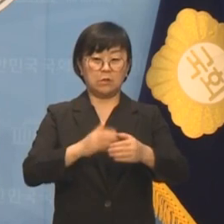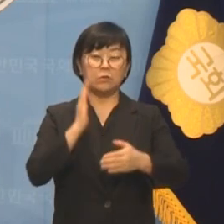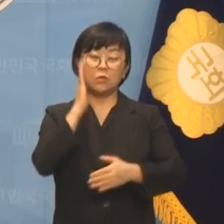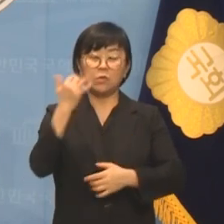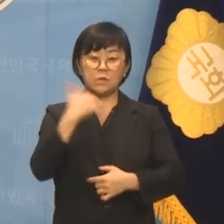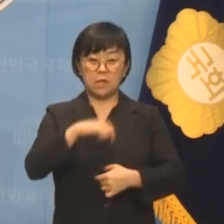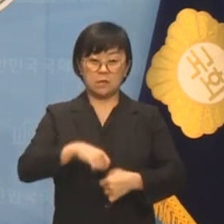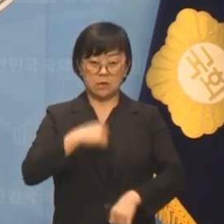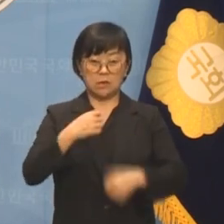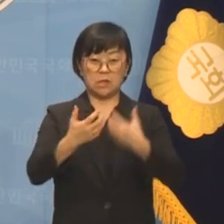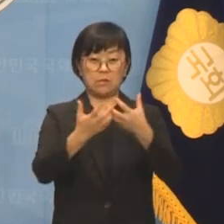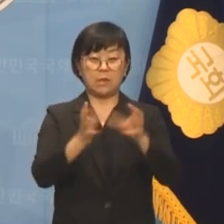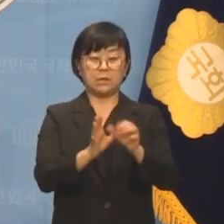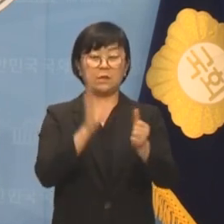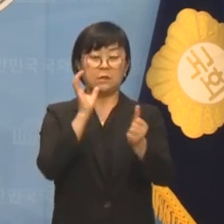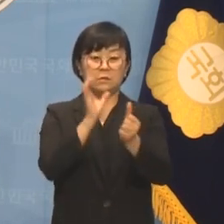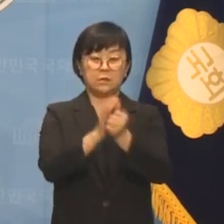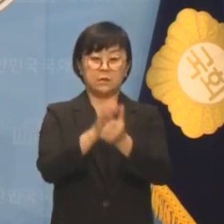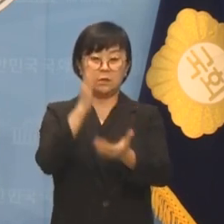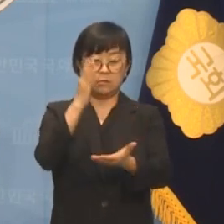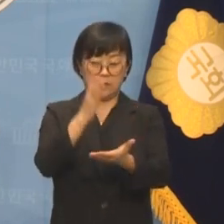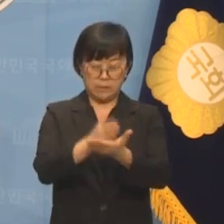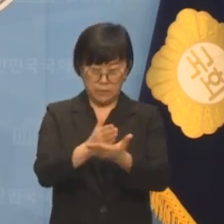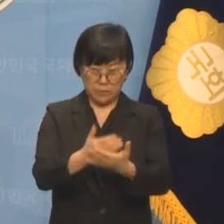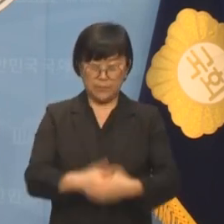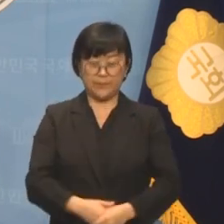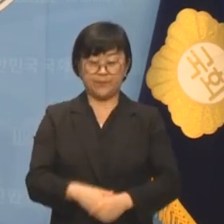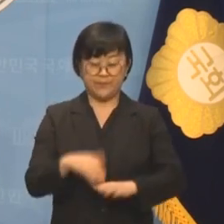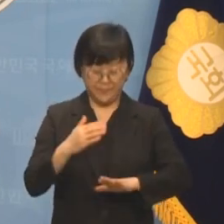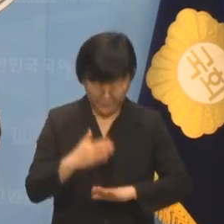할테니 부디 자중해 주십시오